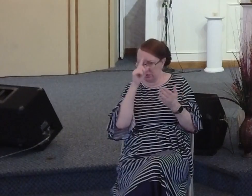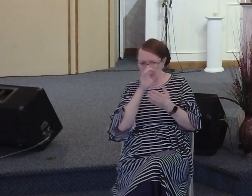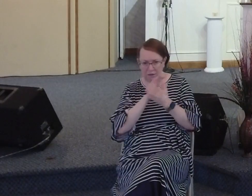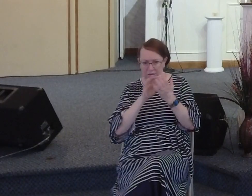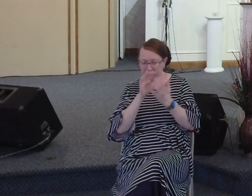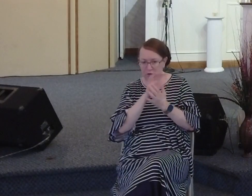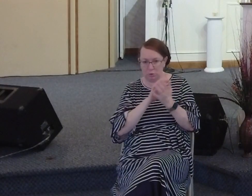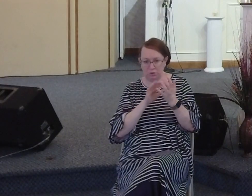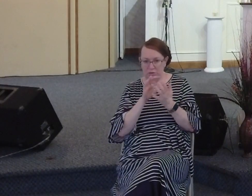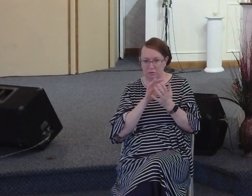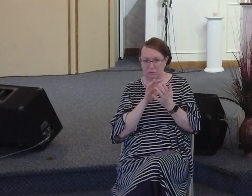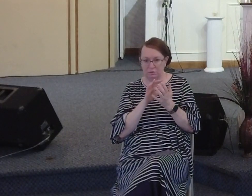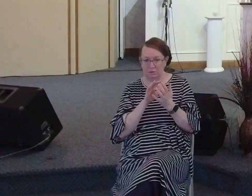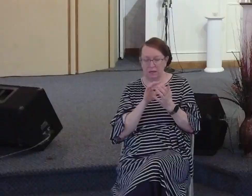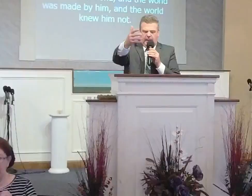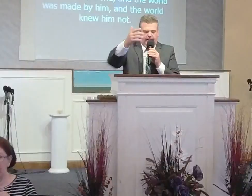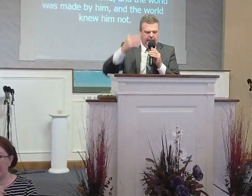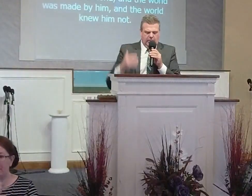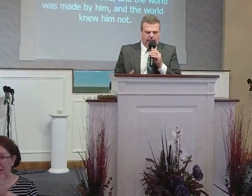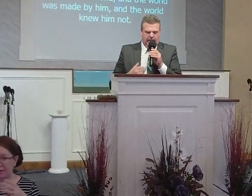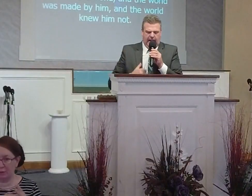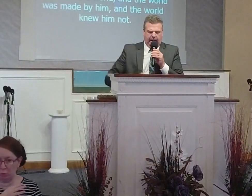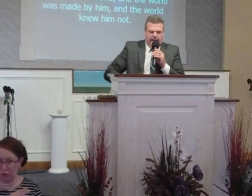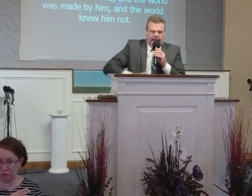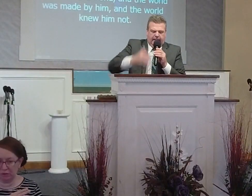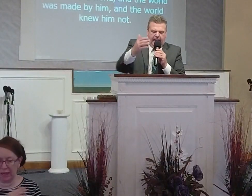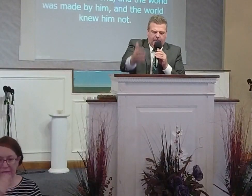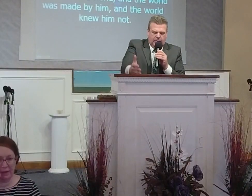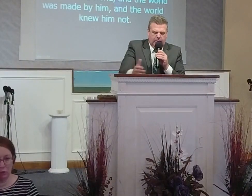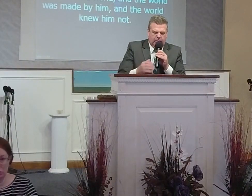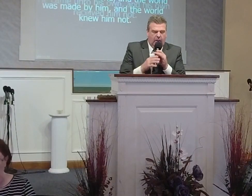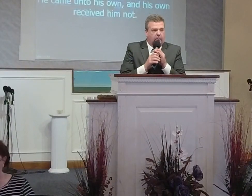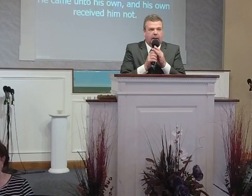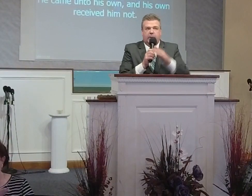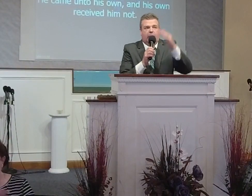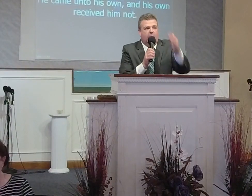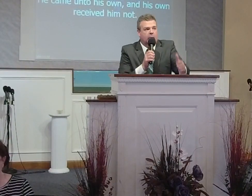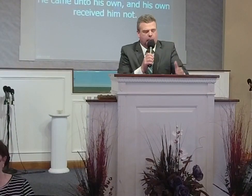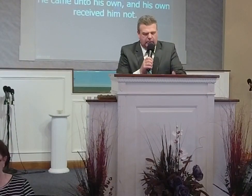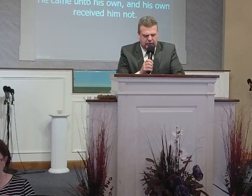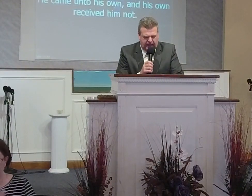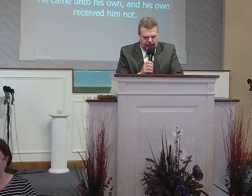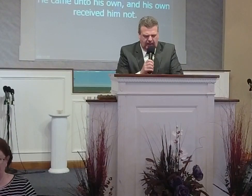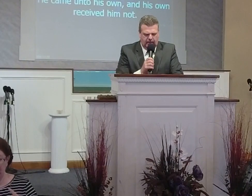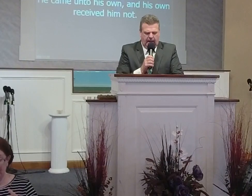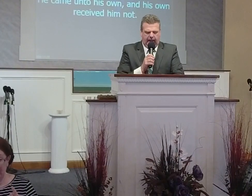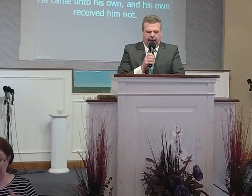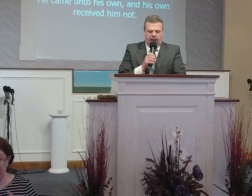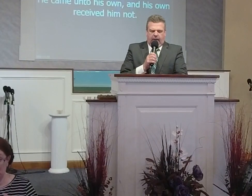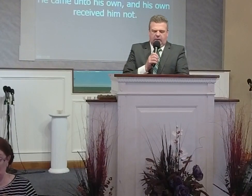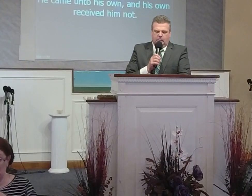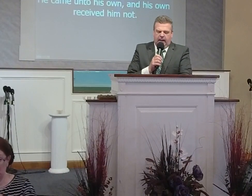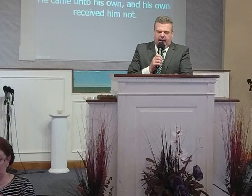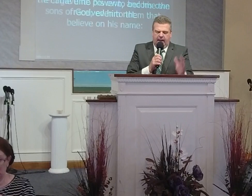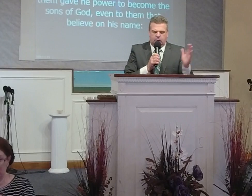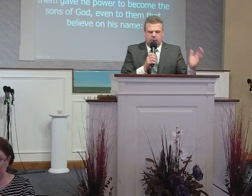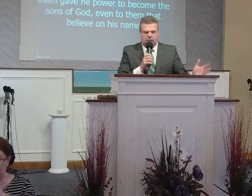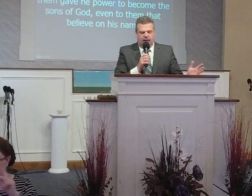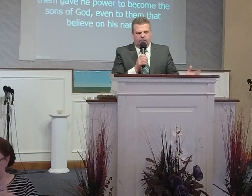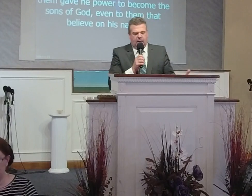confusión en su mente. Él dijo, Él creó al mundo y Él vino por sí mismo.